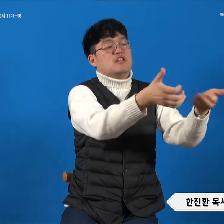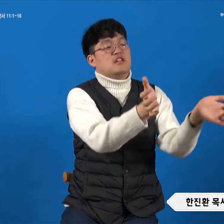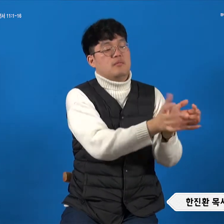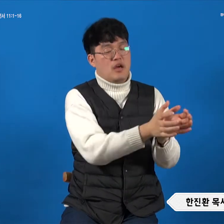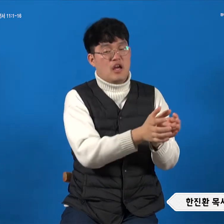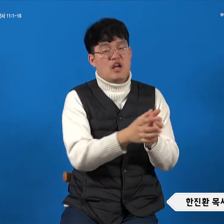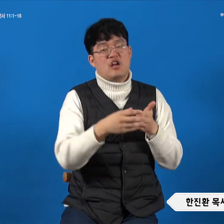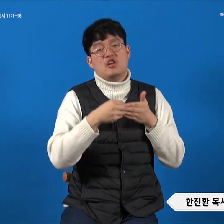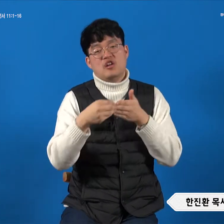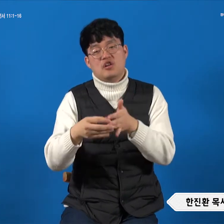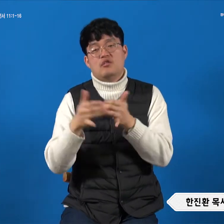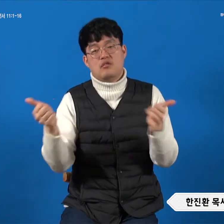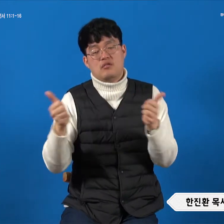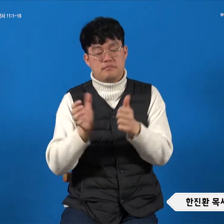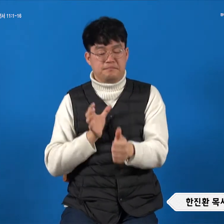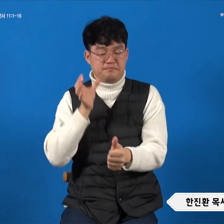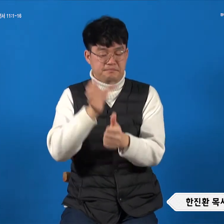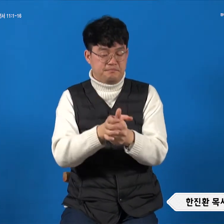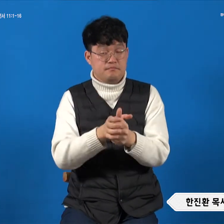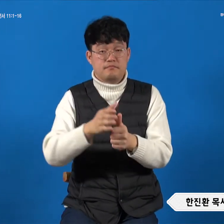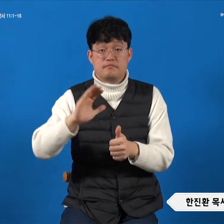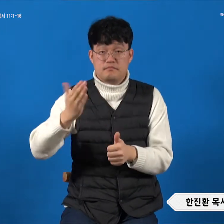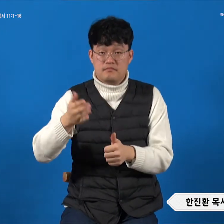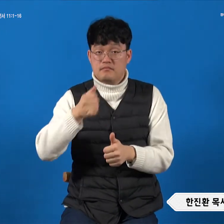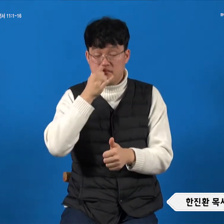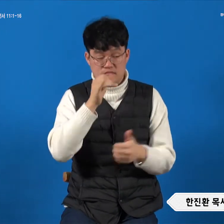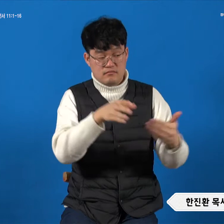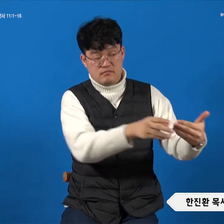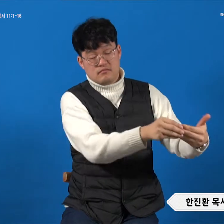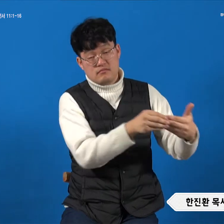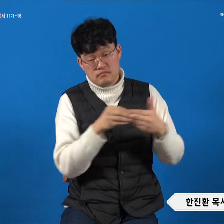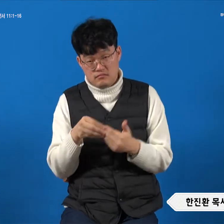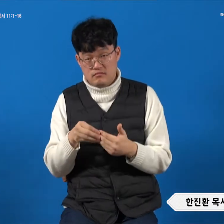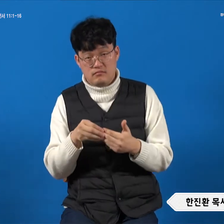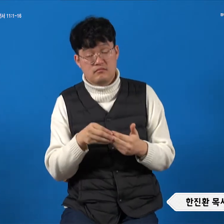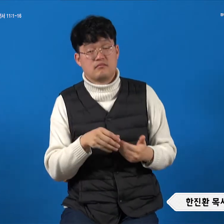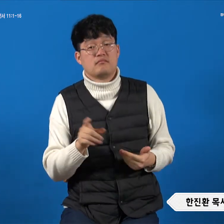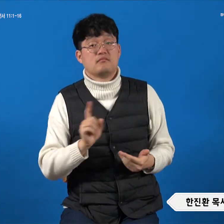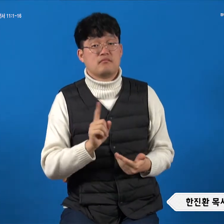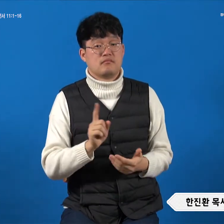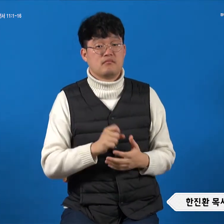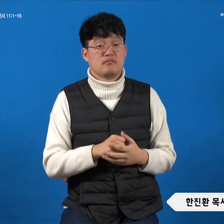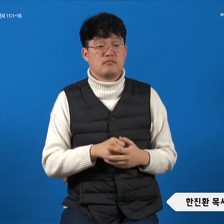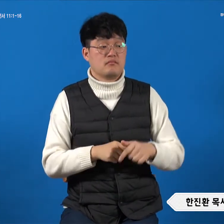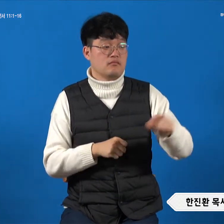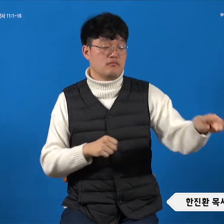축구팀의 리더로 세움을 받았습니다. 리더의 인도에